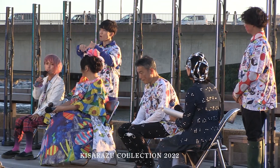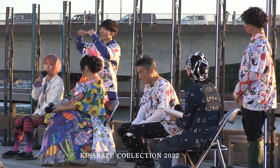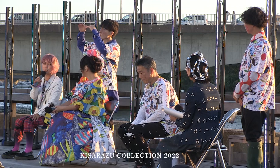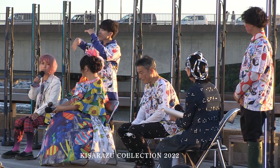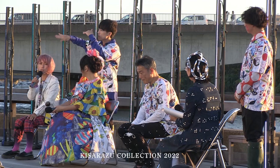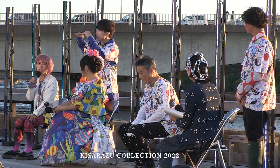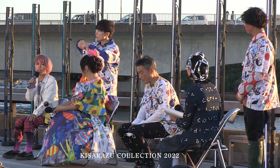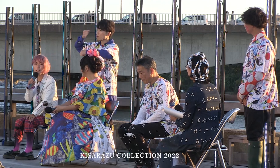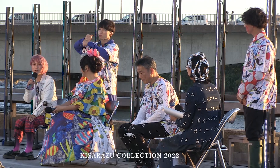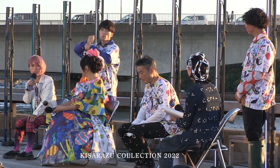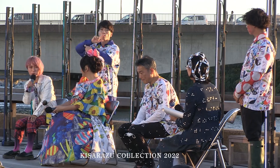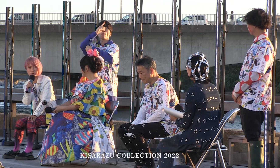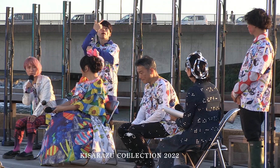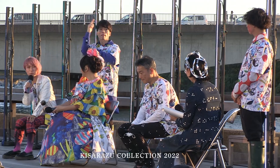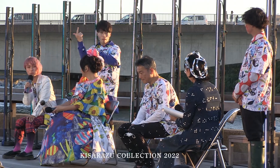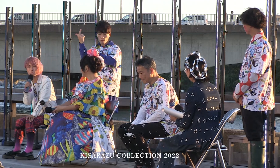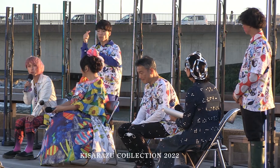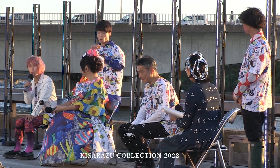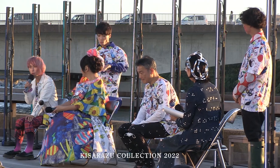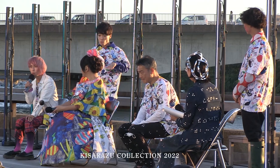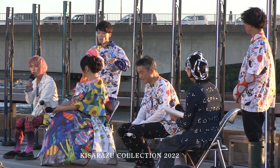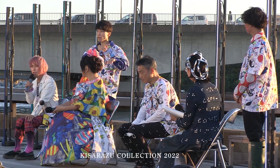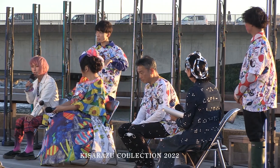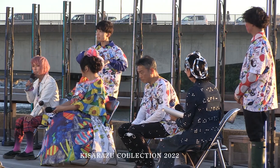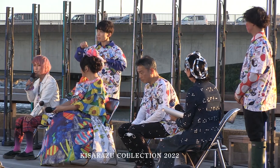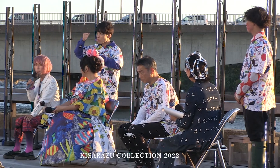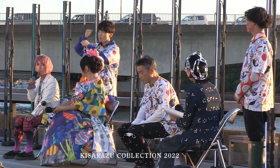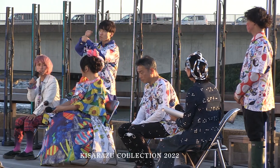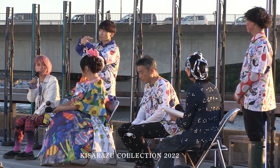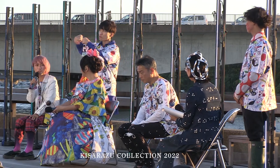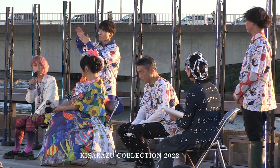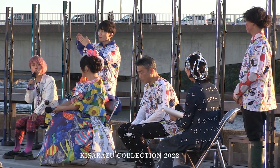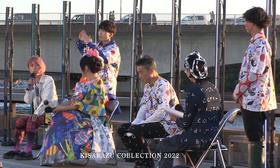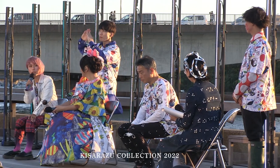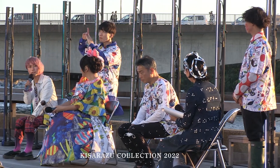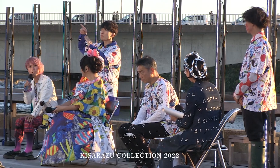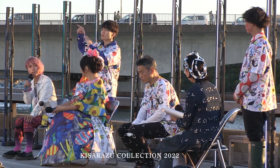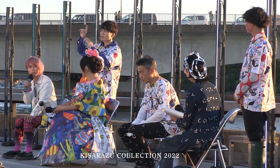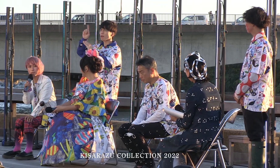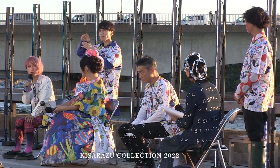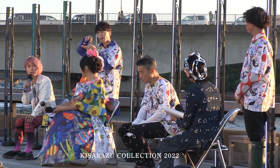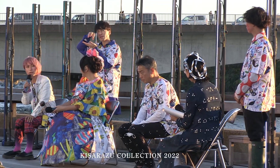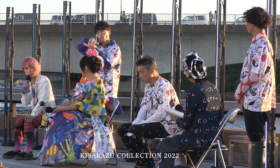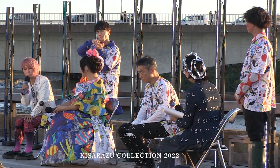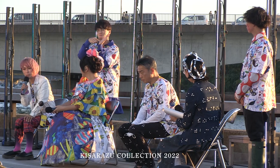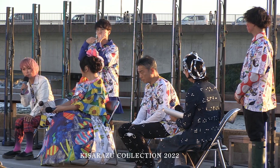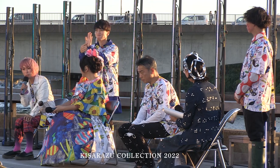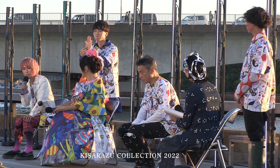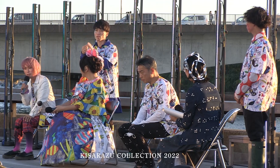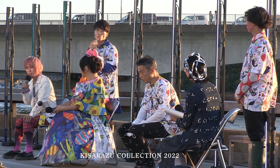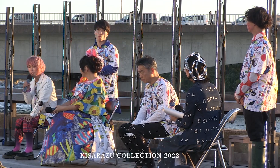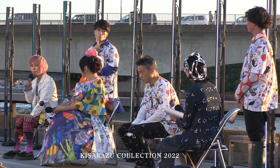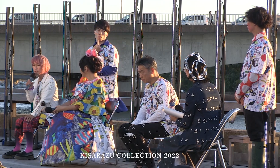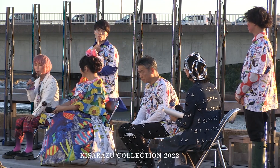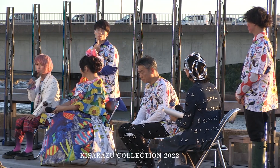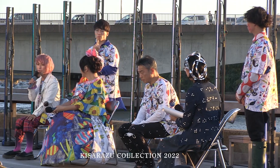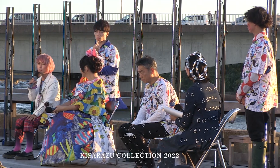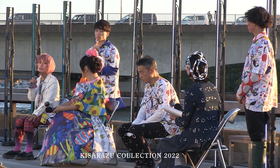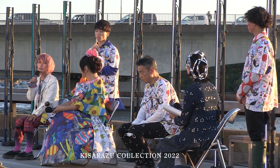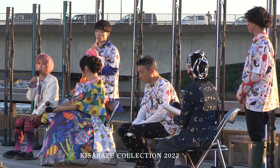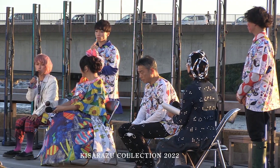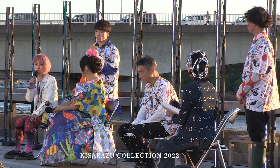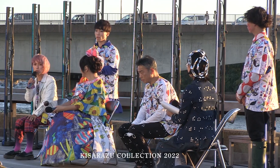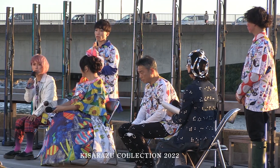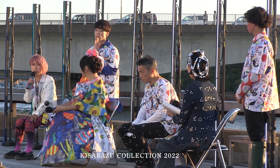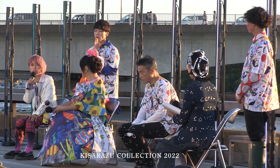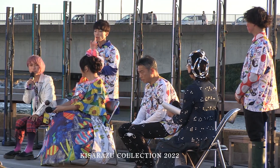くて、子どもたちが作り上げていくっていうことを何かしらの形で証明したかったっていうのがあります。で、現に今回の